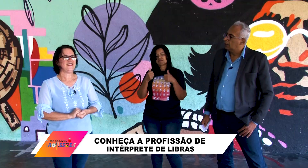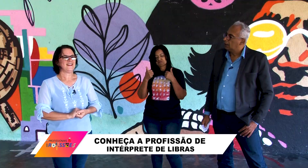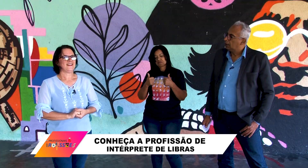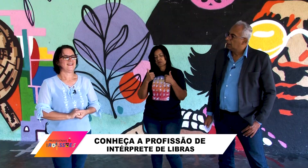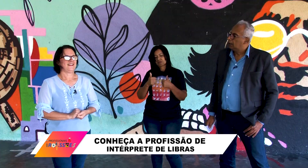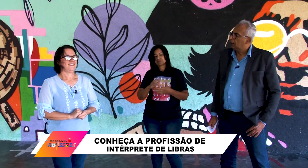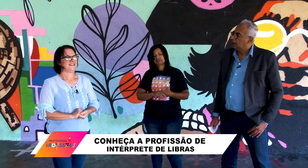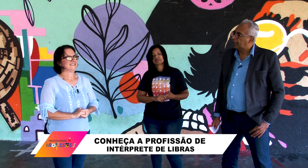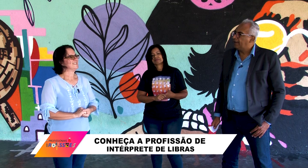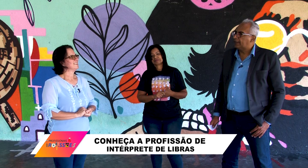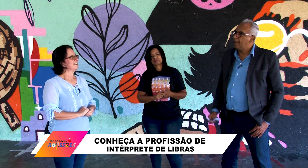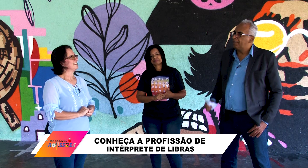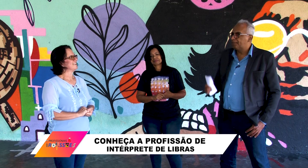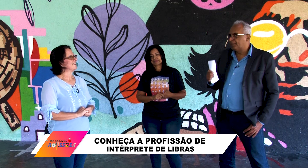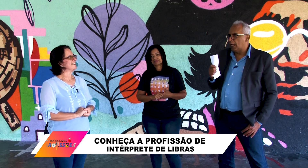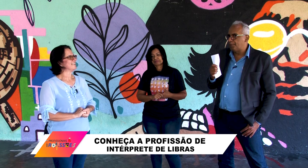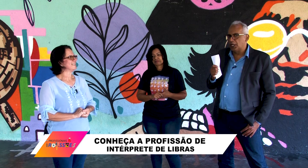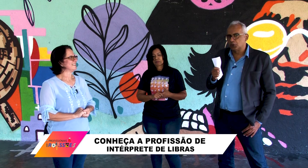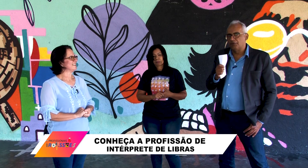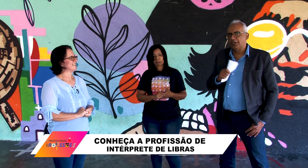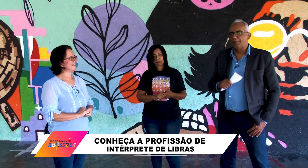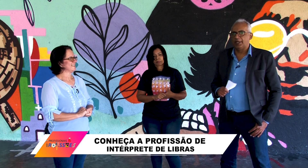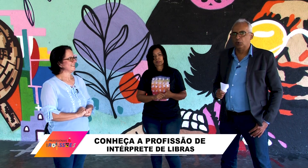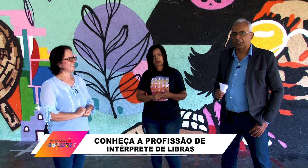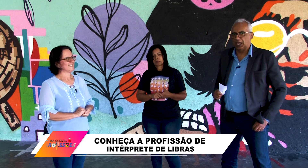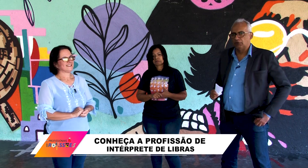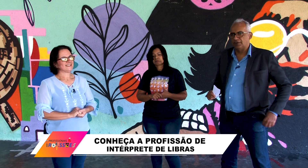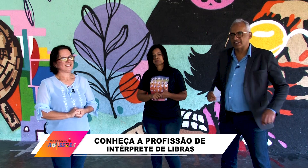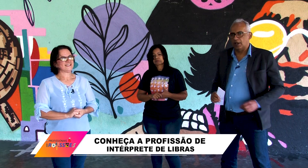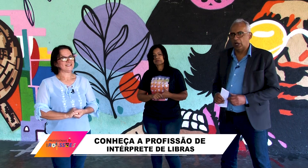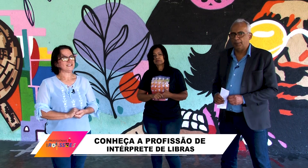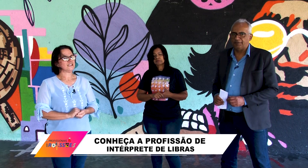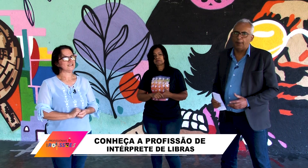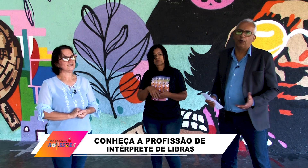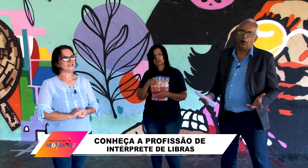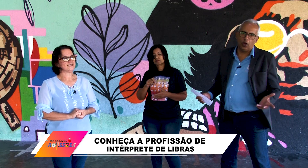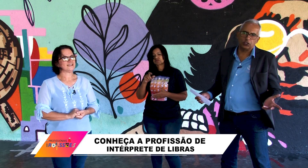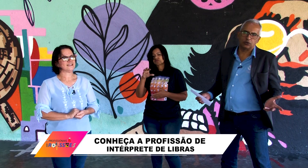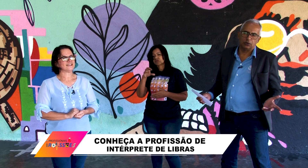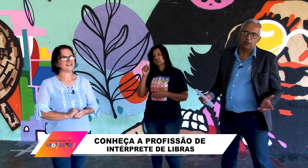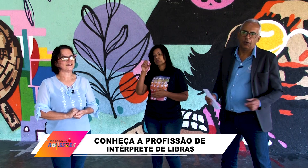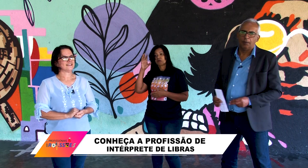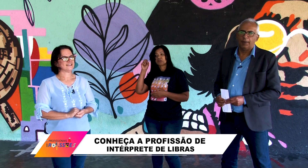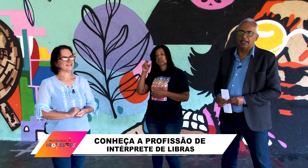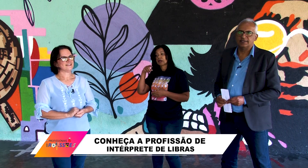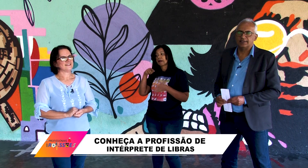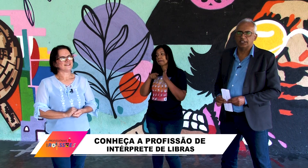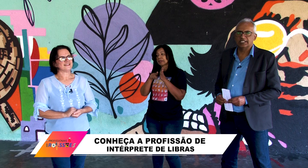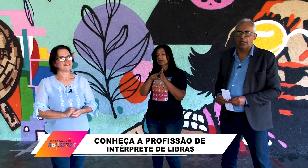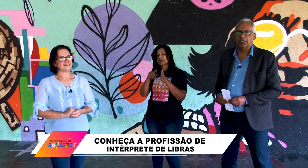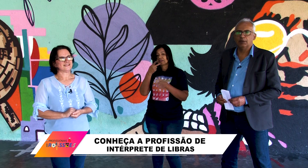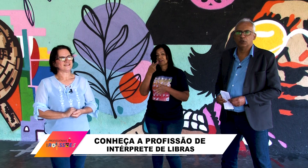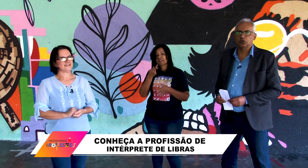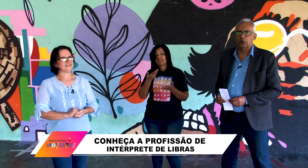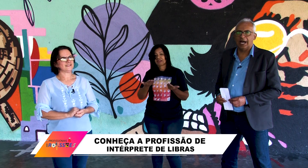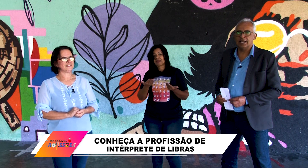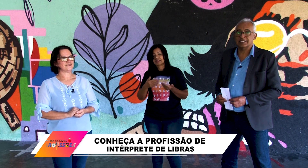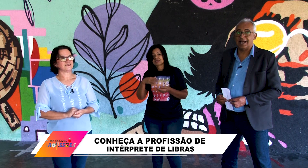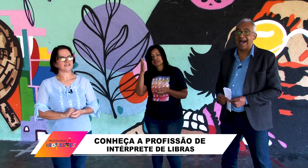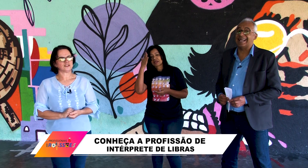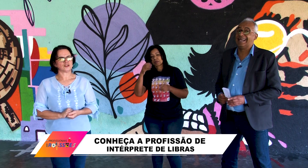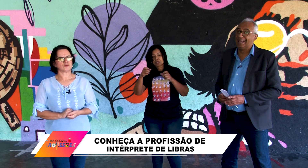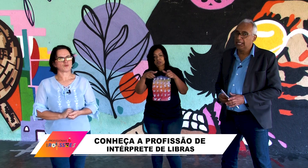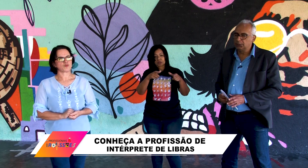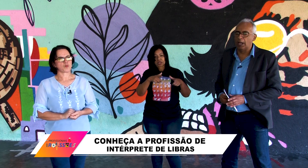né? Quem de repente ouvir a pergunta que eu vou fazer agora pode falar, pô, lógico, mas a gente sabe que em muitos